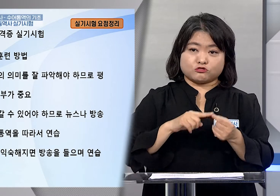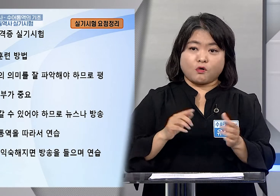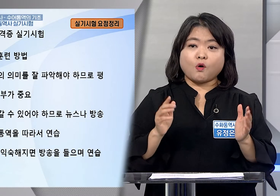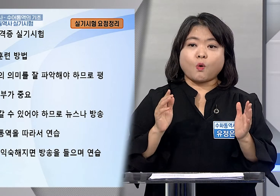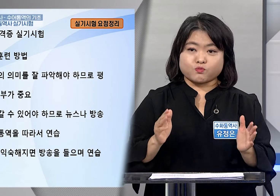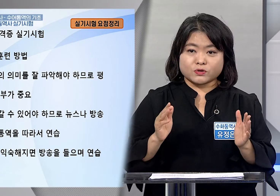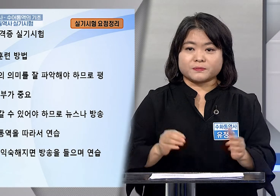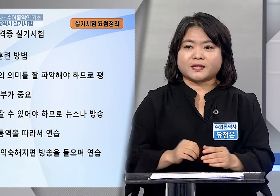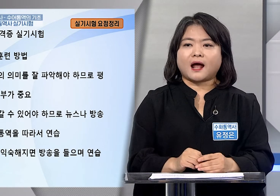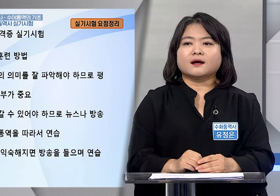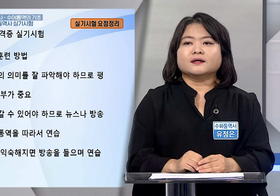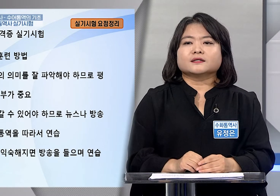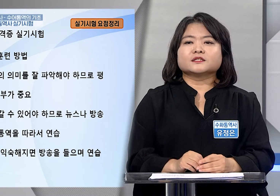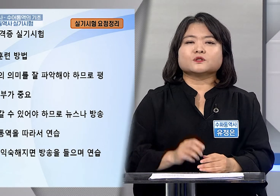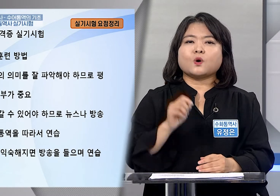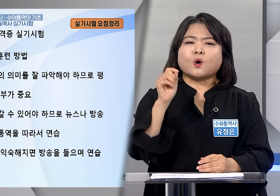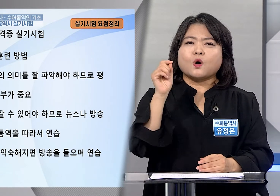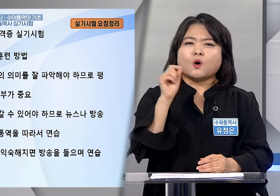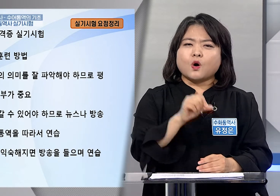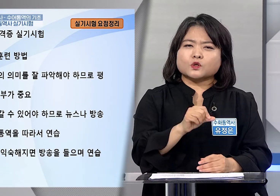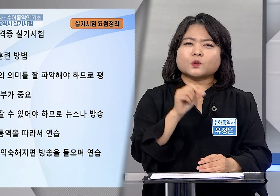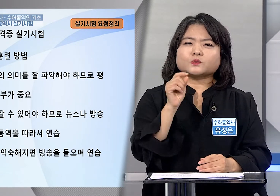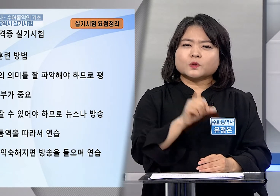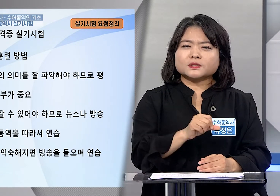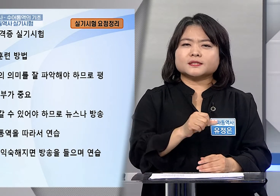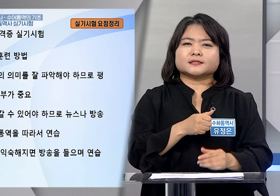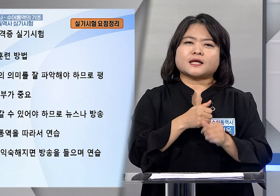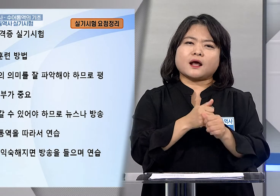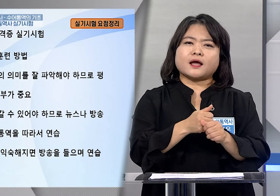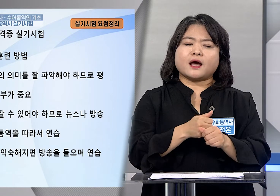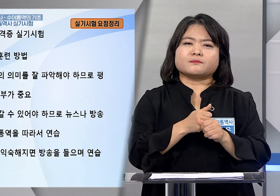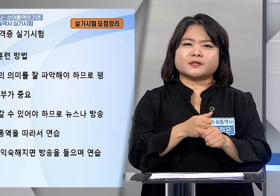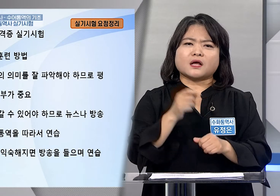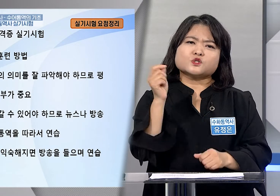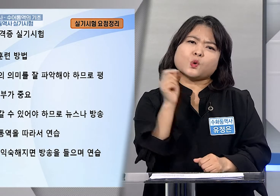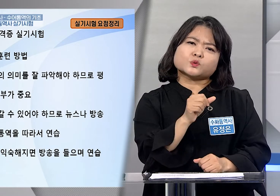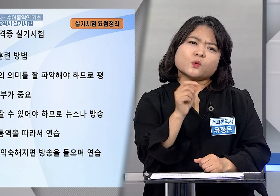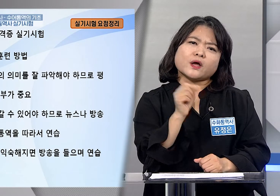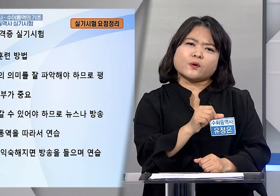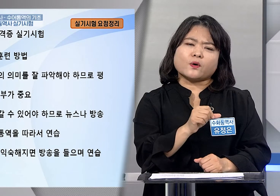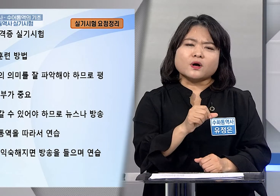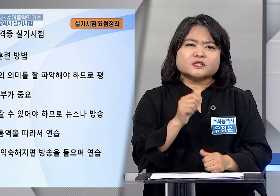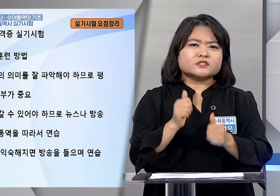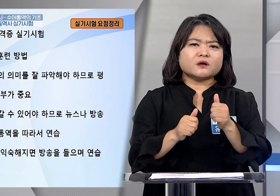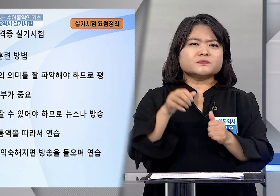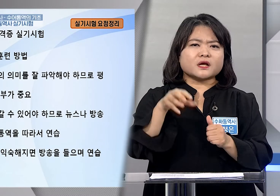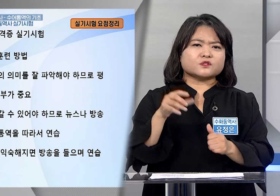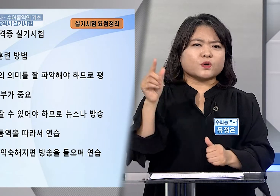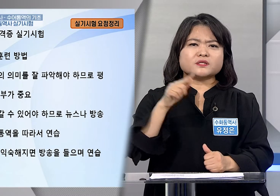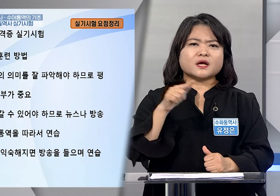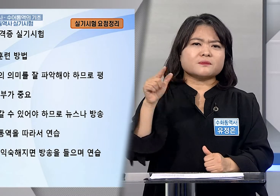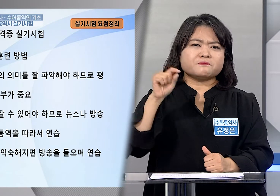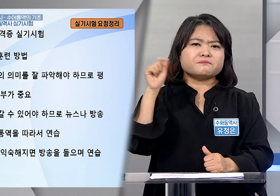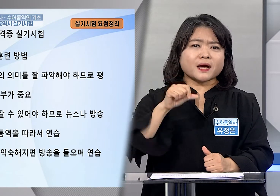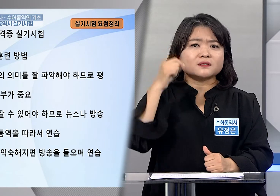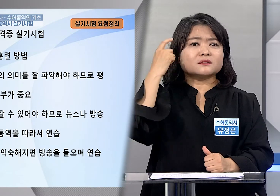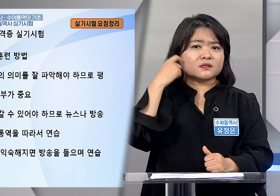한국어 공부입니다. 그리고 속도를 따라가야 합니다. 이 속도가요, 시험장에서 굉장히 빠르게